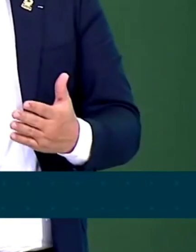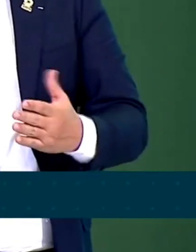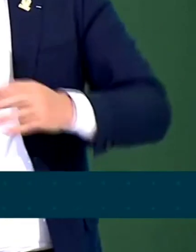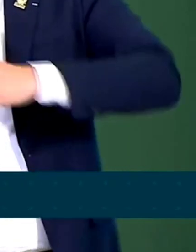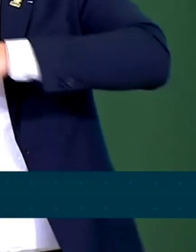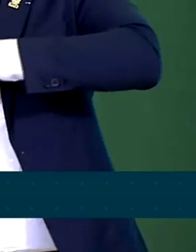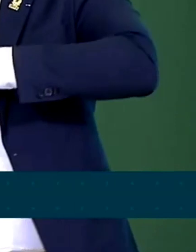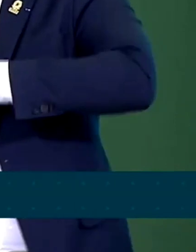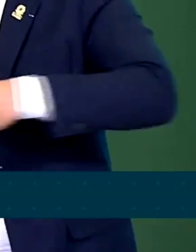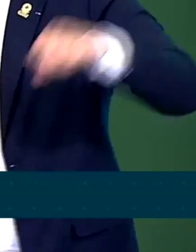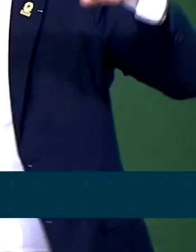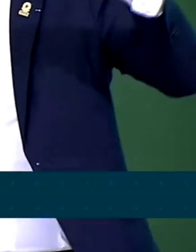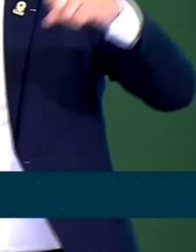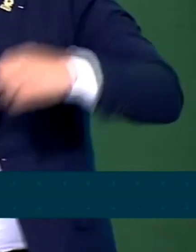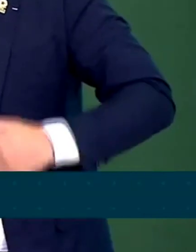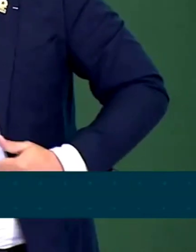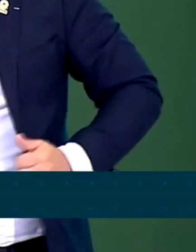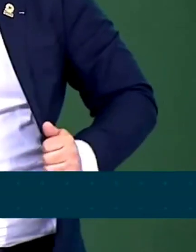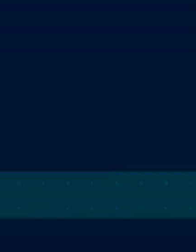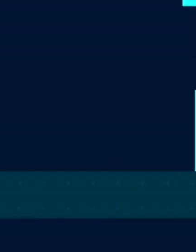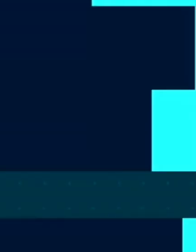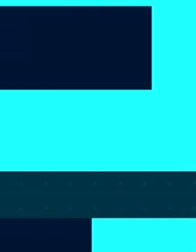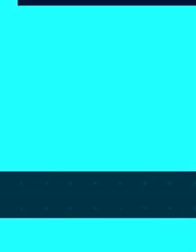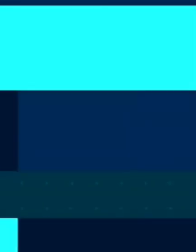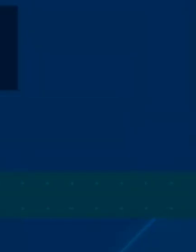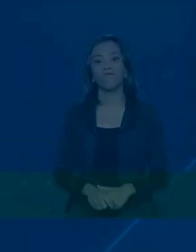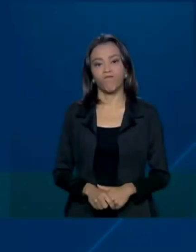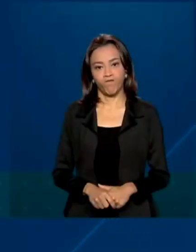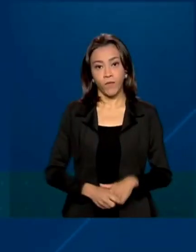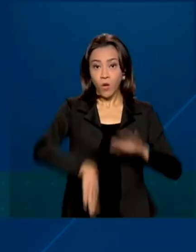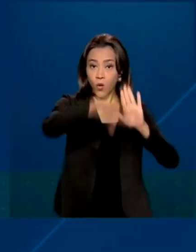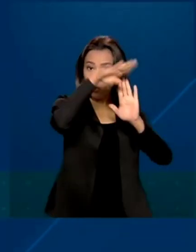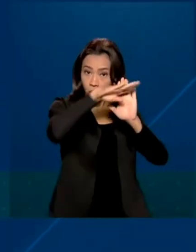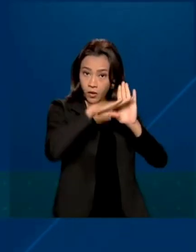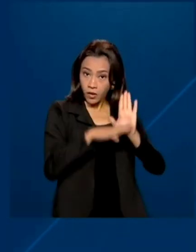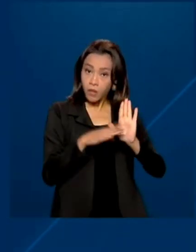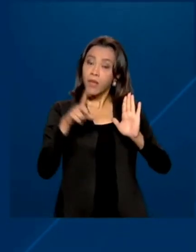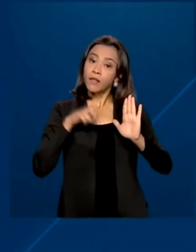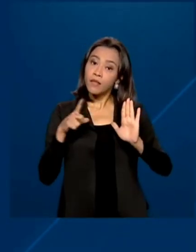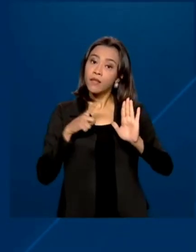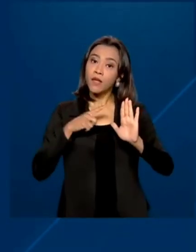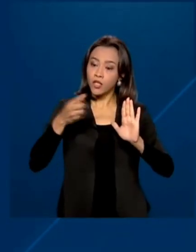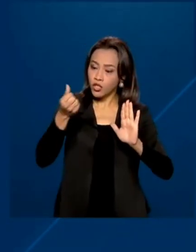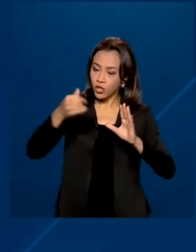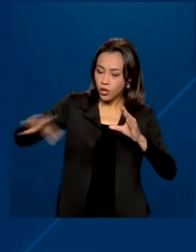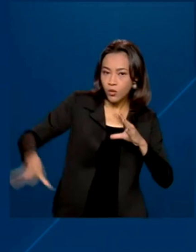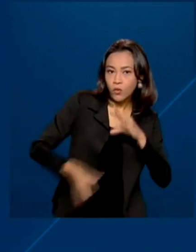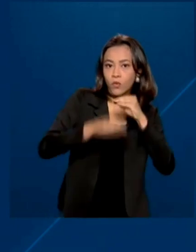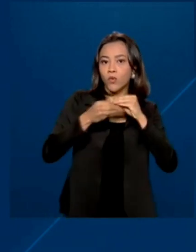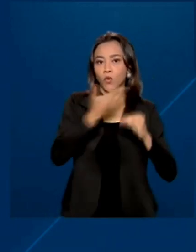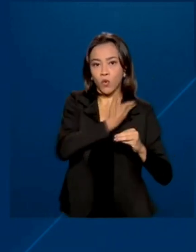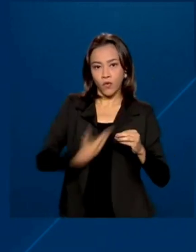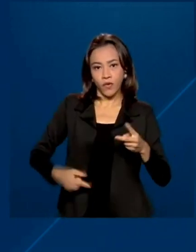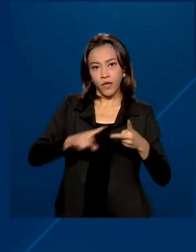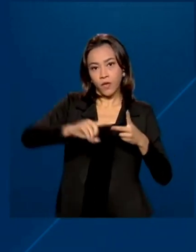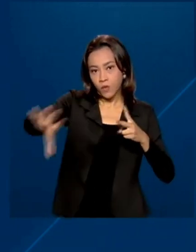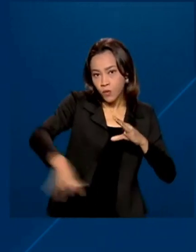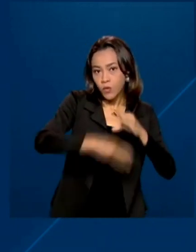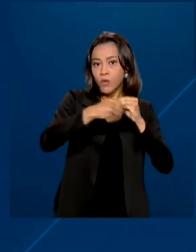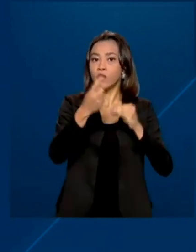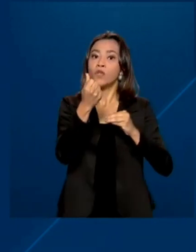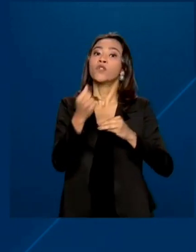e gerar emprego verde e crescimento econômico no Brasil. O programa vai contar com recursos públicos e privados, nacionais e